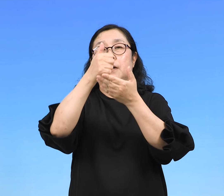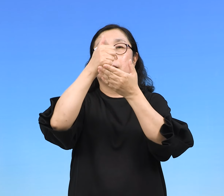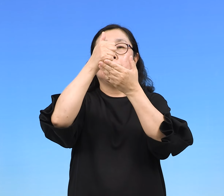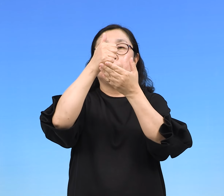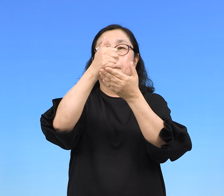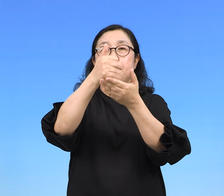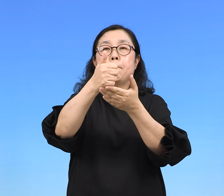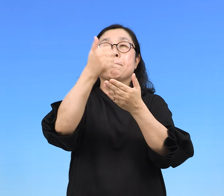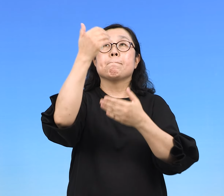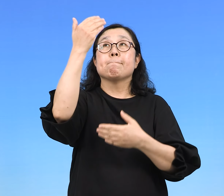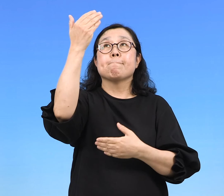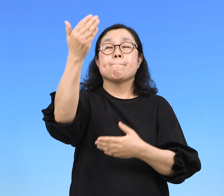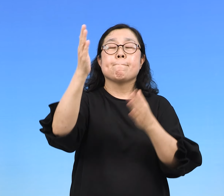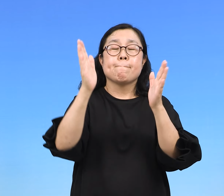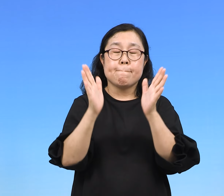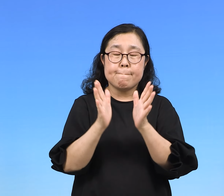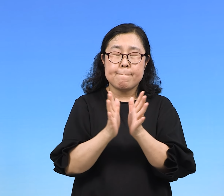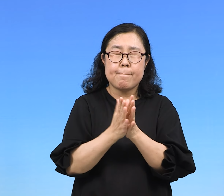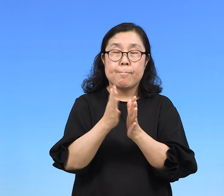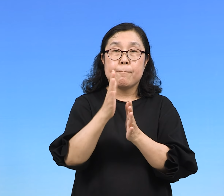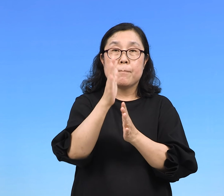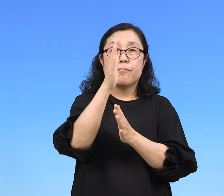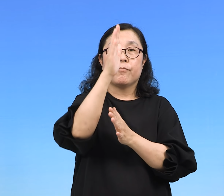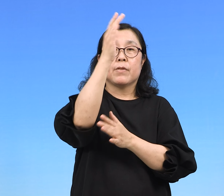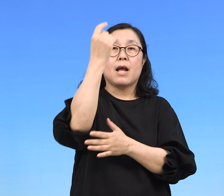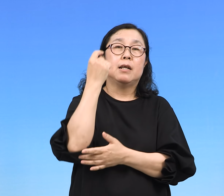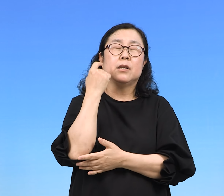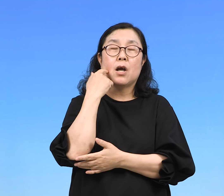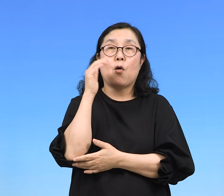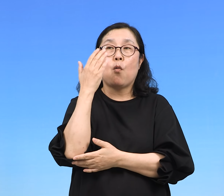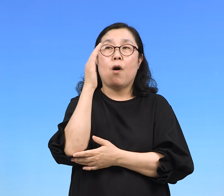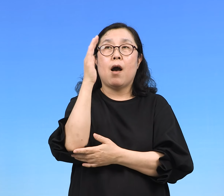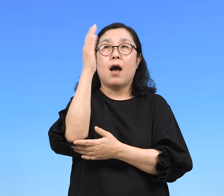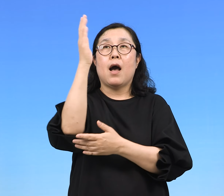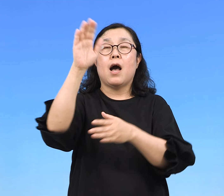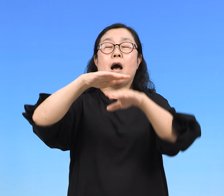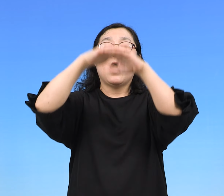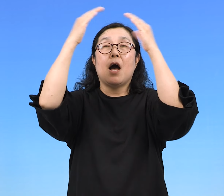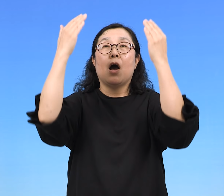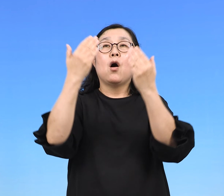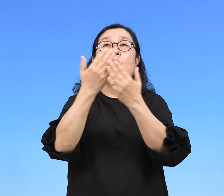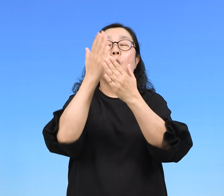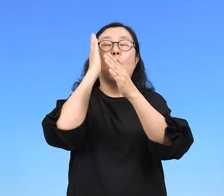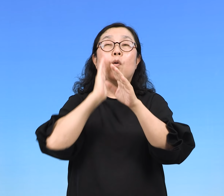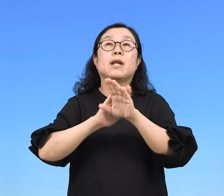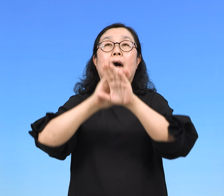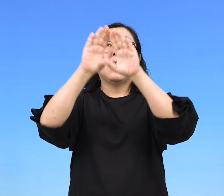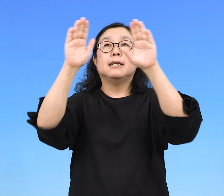영안을 열고 그 빛난 영광 온 하늘 덮고